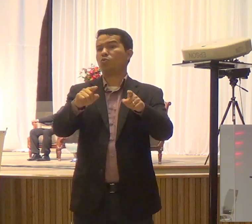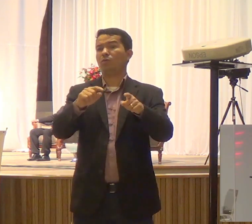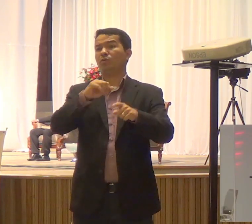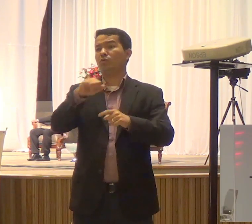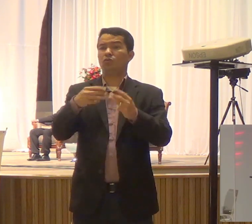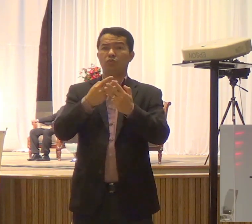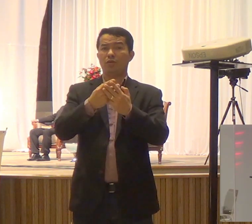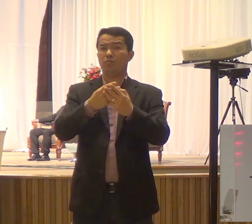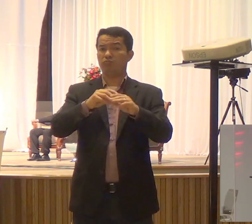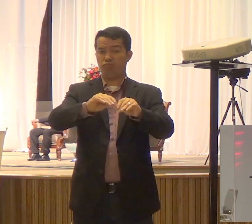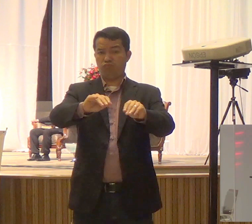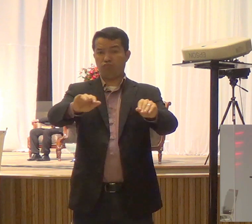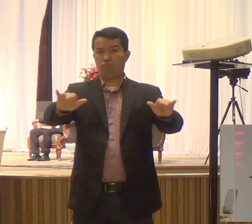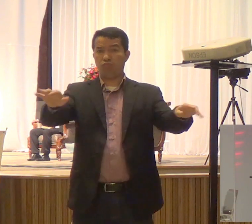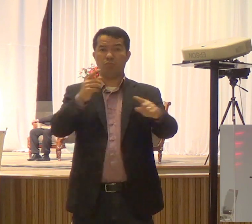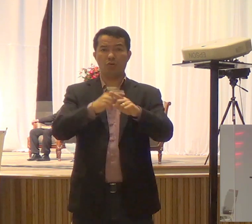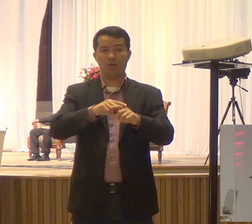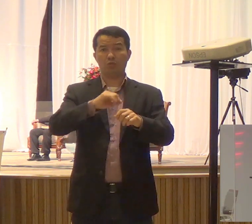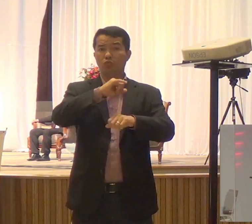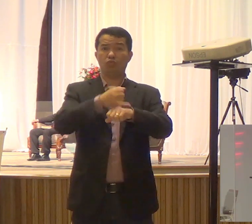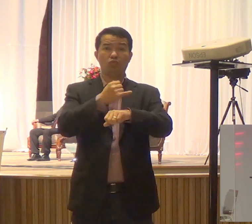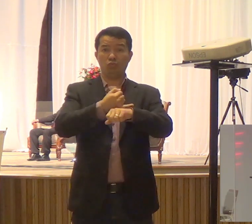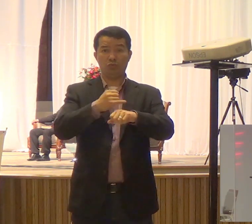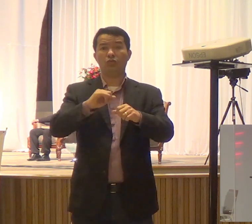porquanto grandemente transgrediram, diz o Senhor.